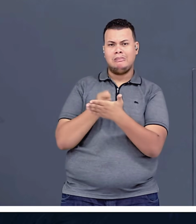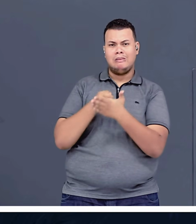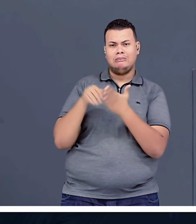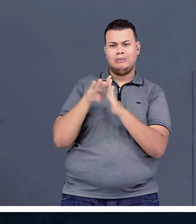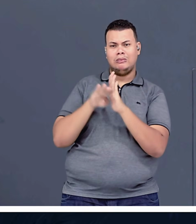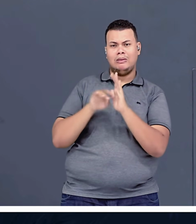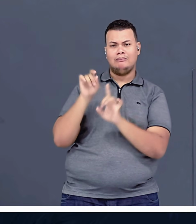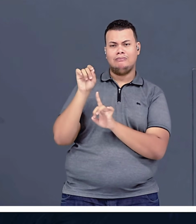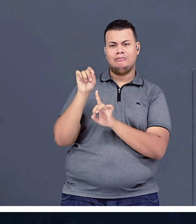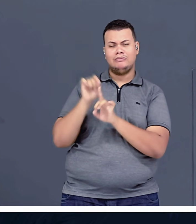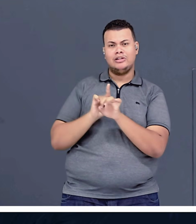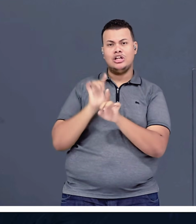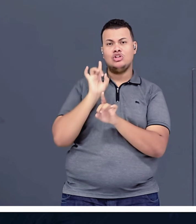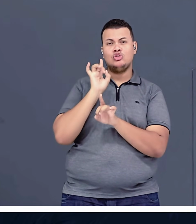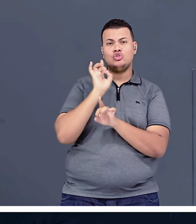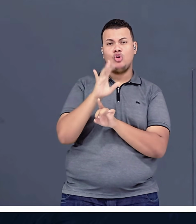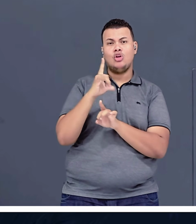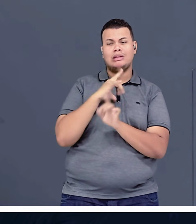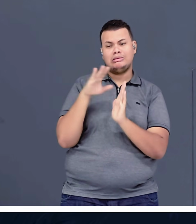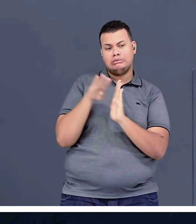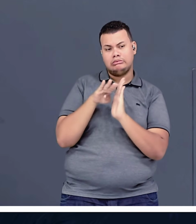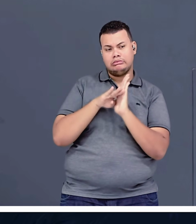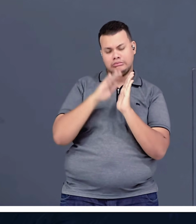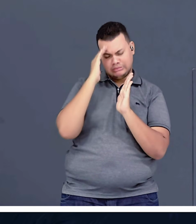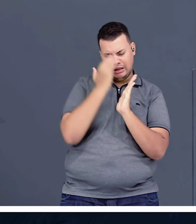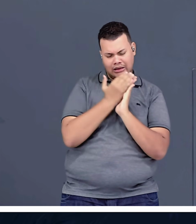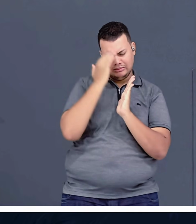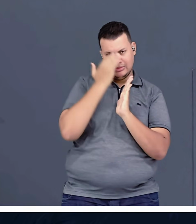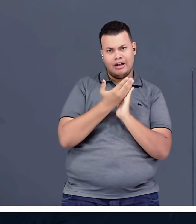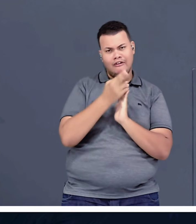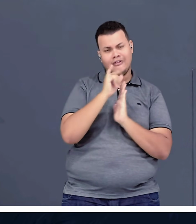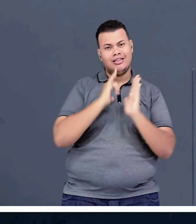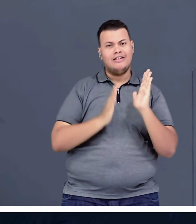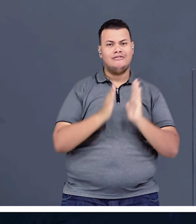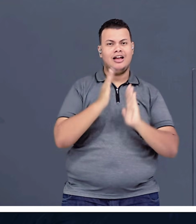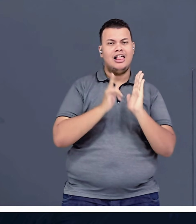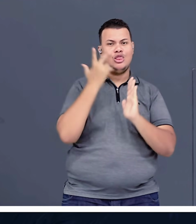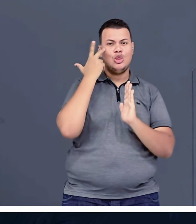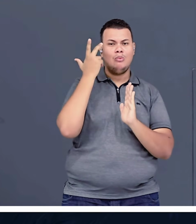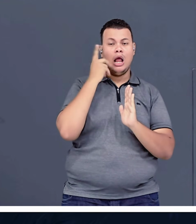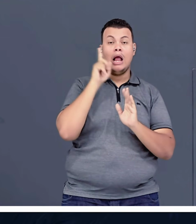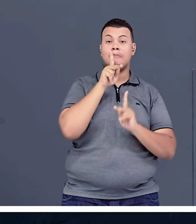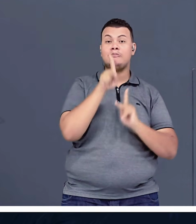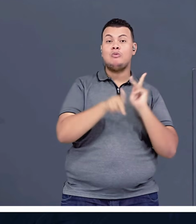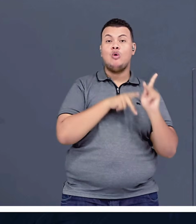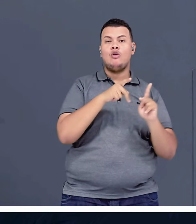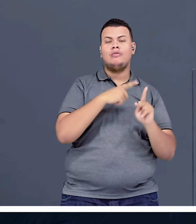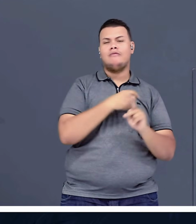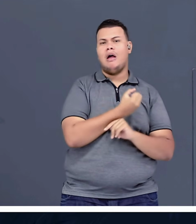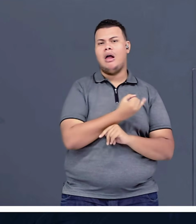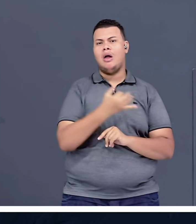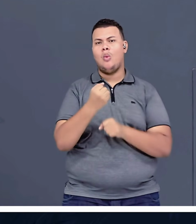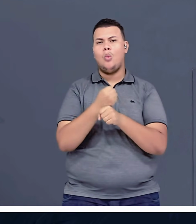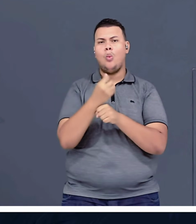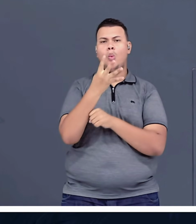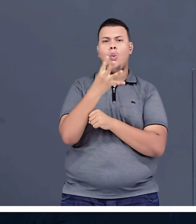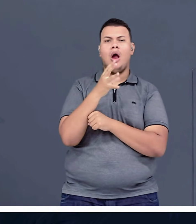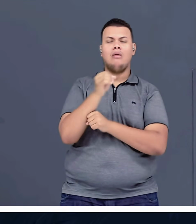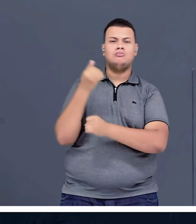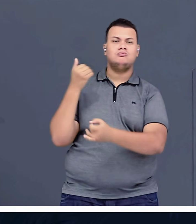mês. É apenas cumprir o protocolo. Vai ter essa fase também. Foi assim que o povo viveu durante